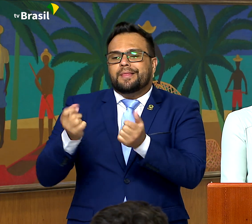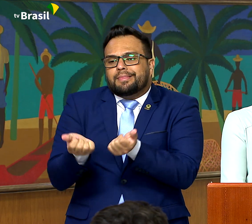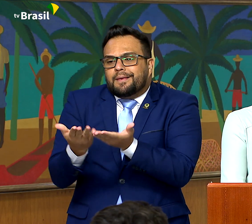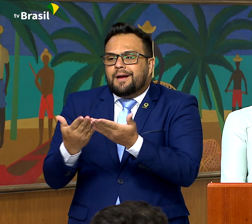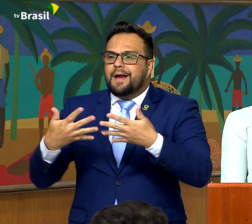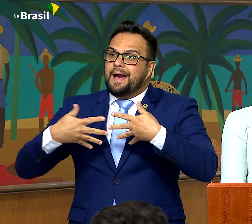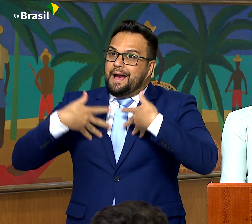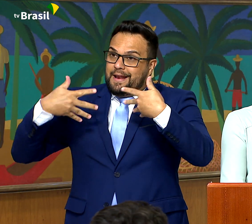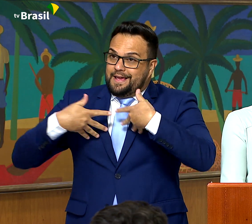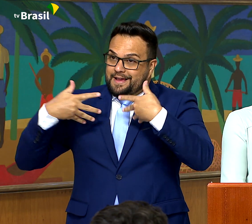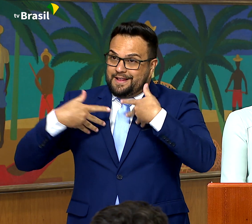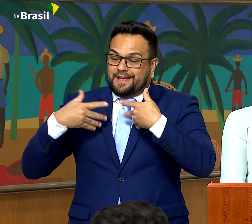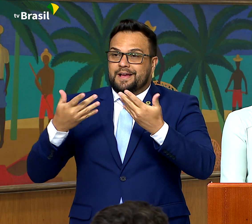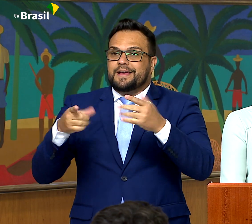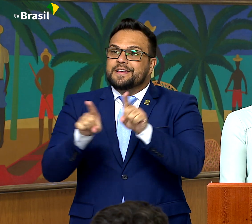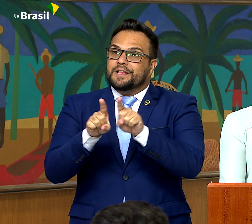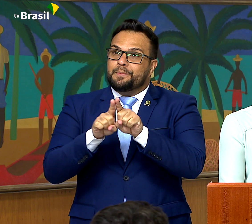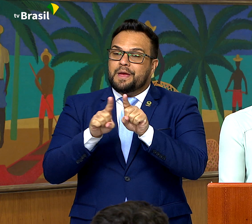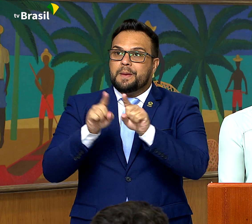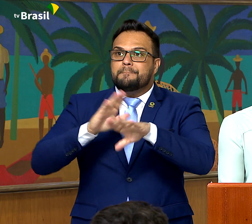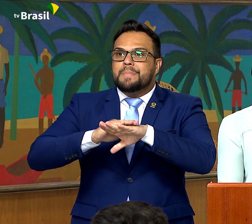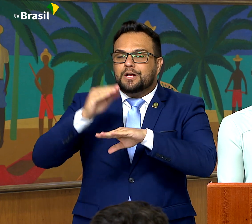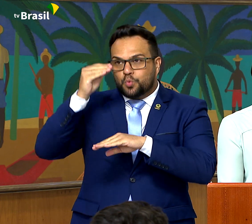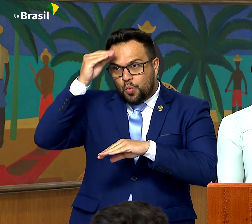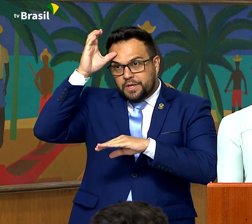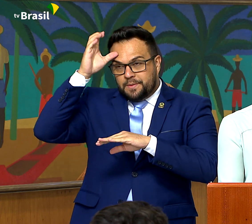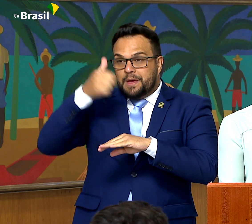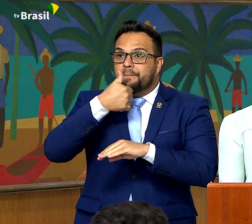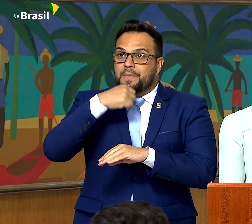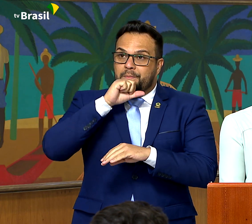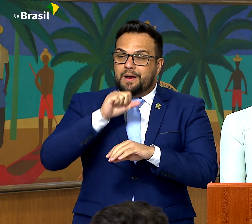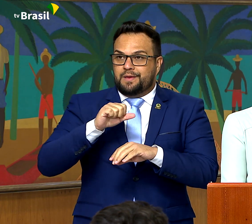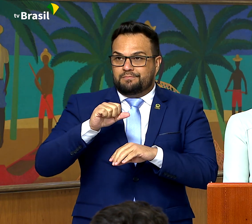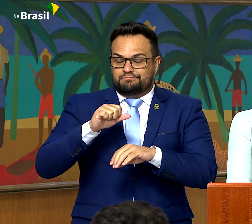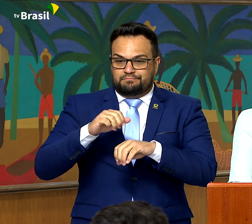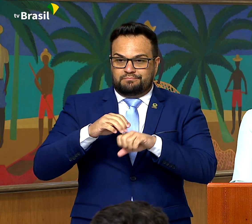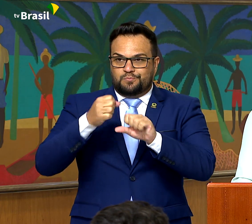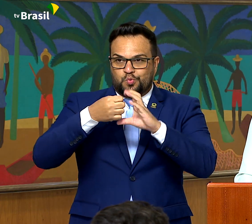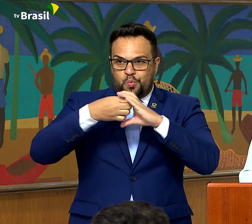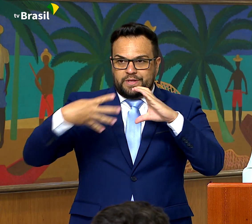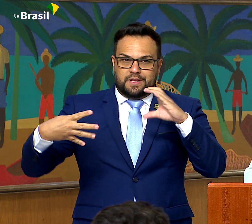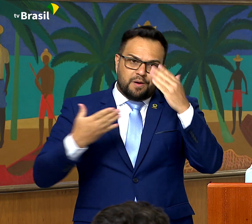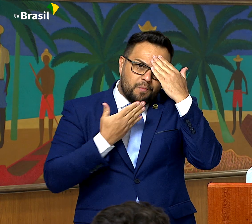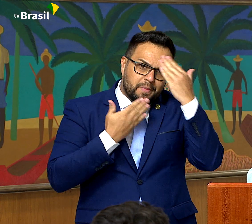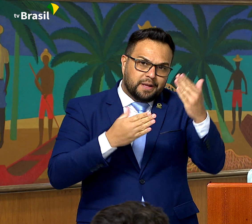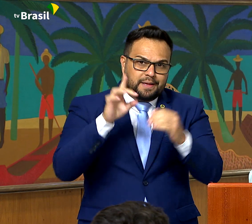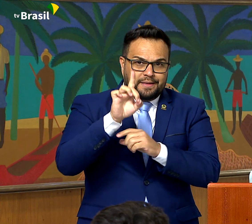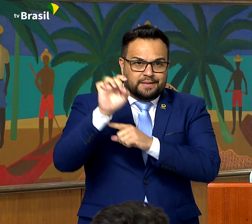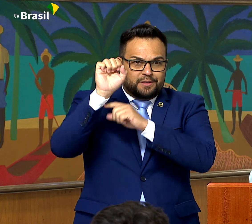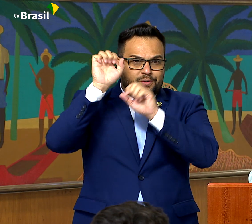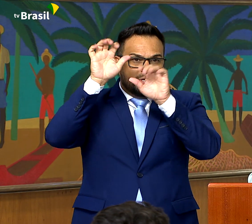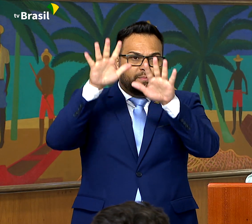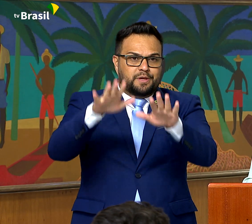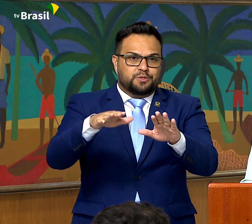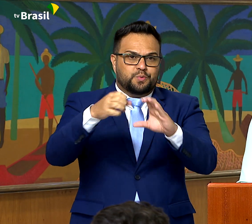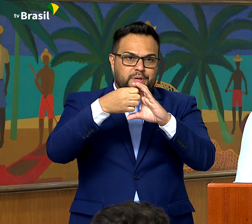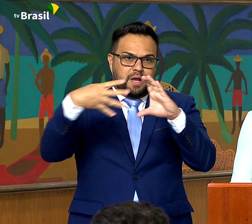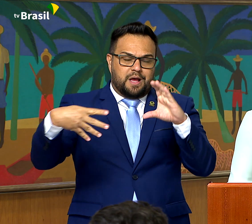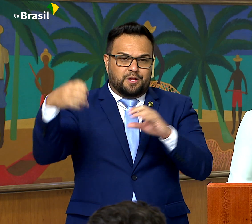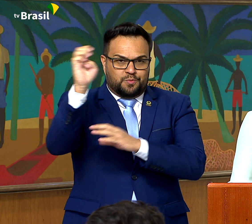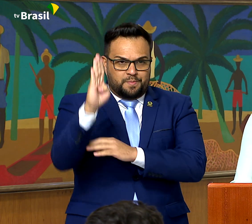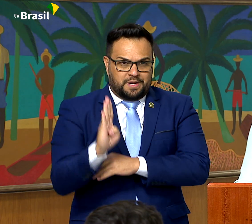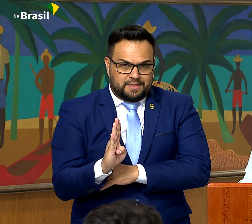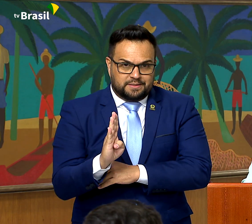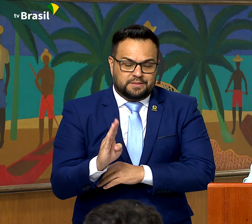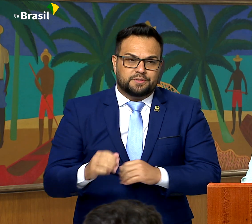alegria e conhecimento para as mamães com doenças raras. Muito obrigada e que Deus abençoe os raros do nosso